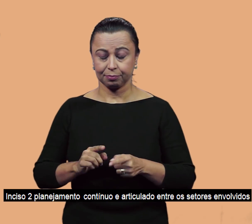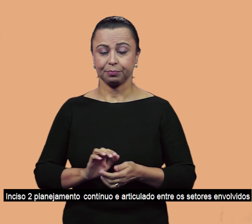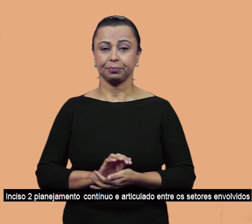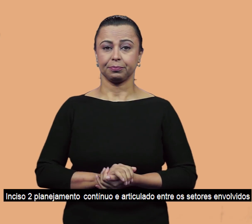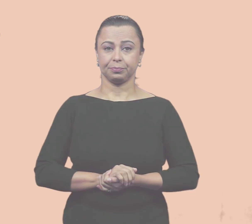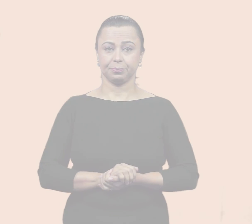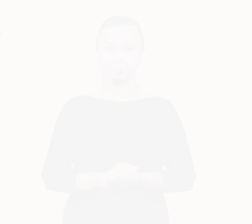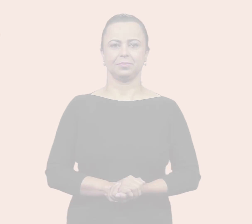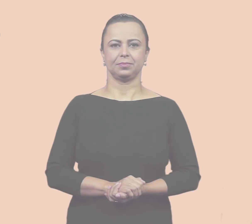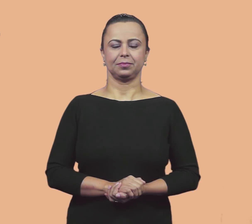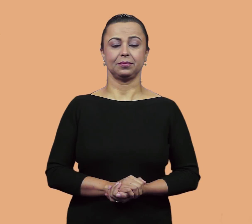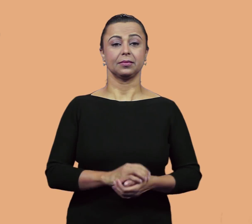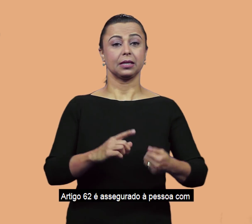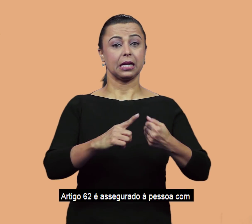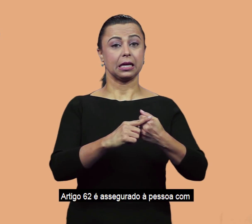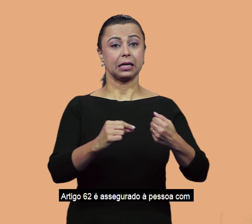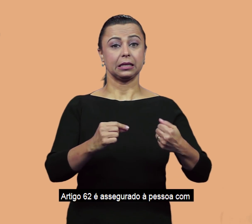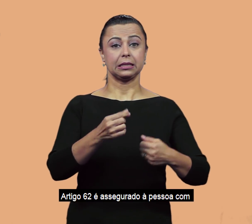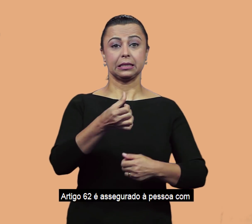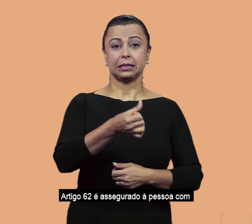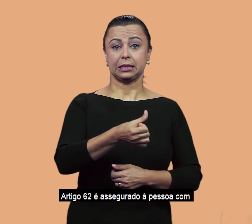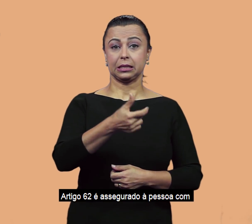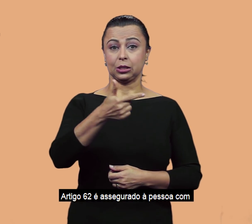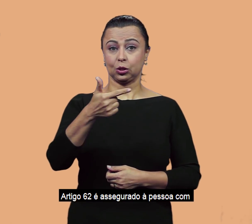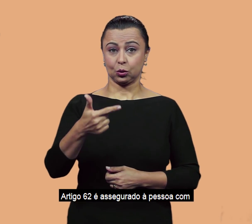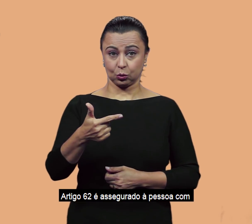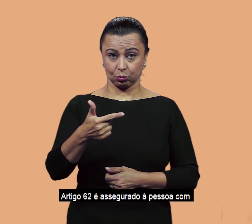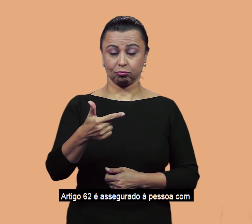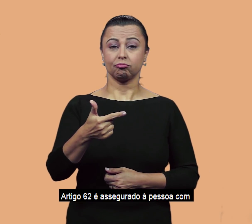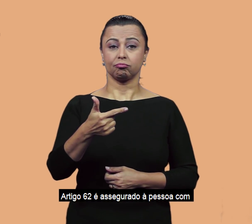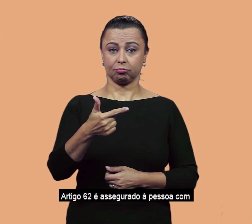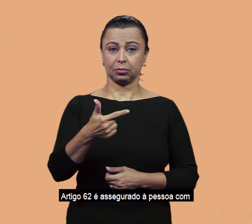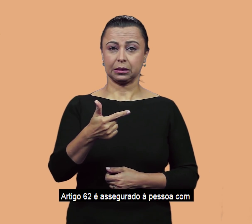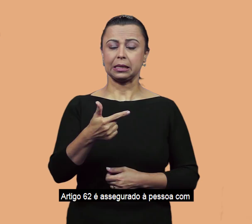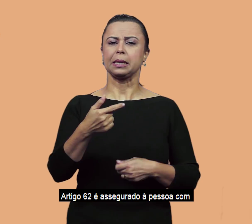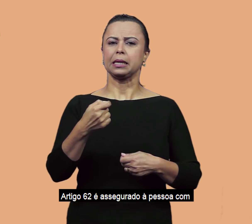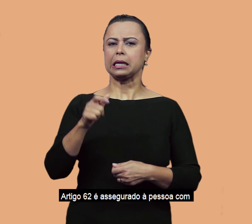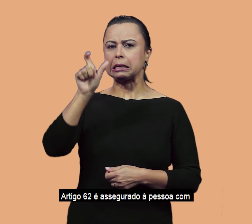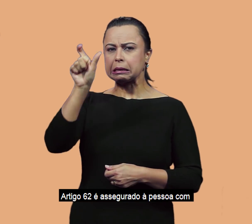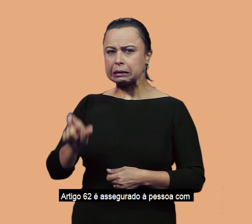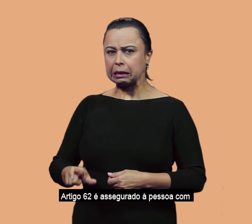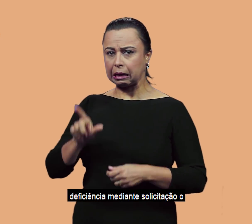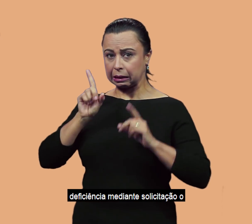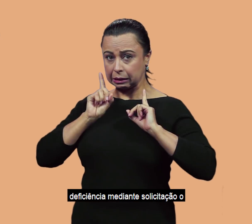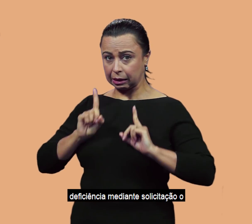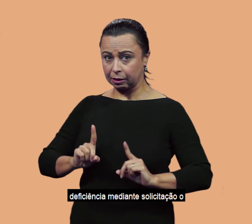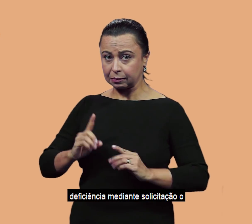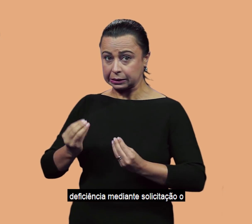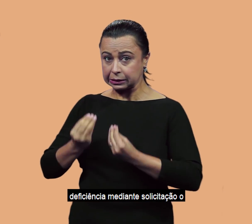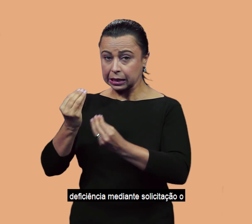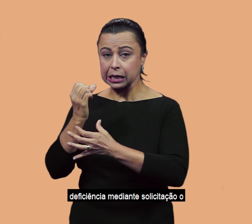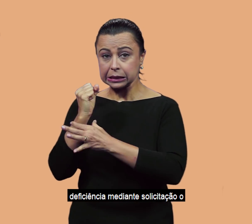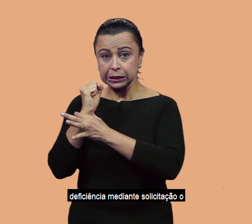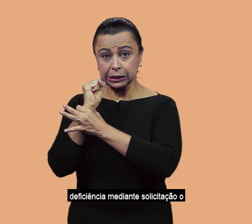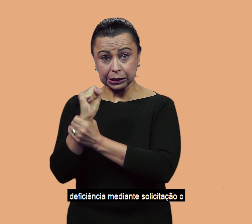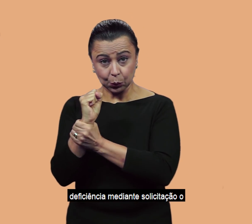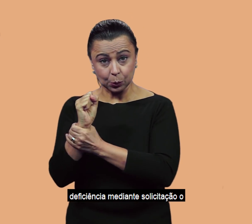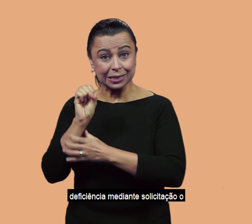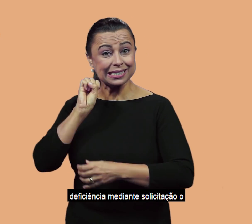o artigo 62 é assegurado à pessoa com deficiência mediante solicitação o